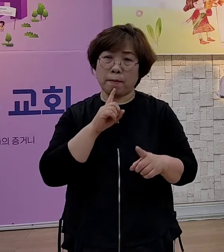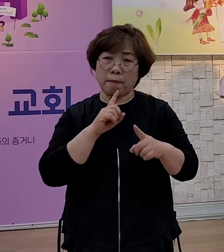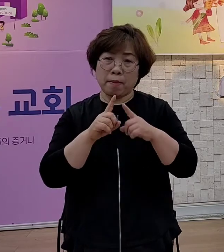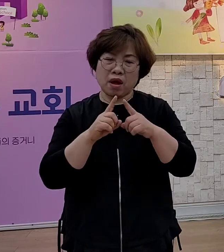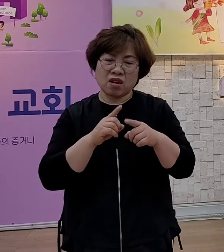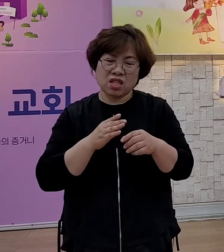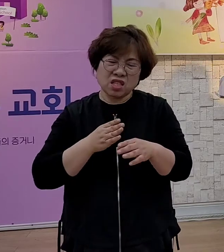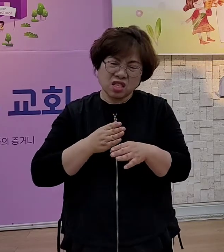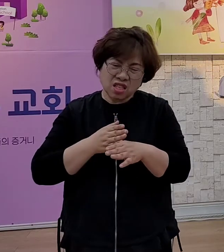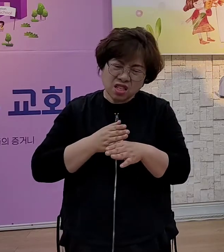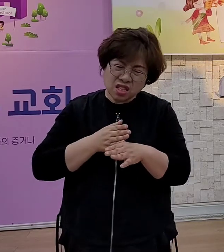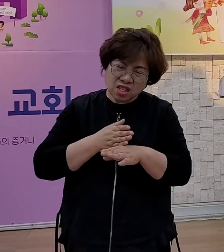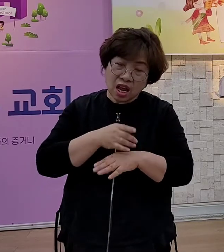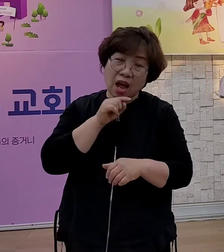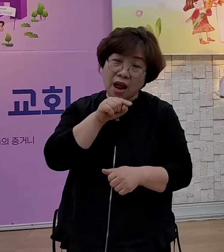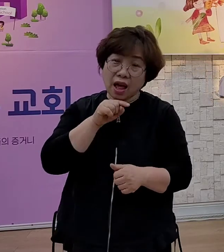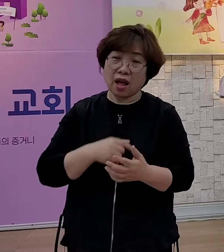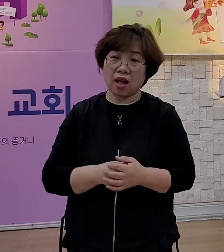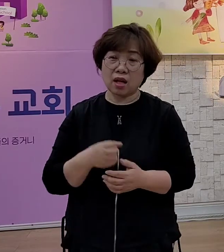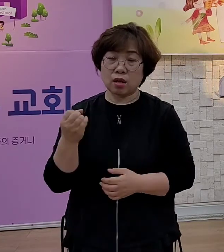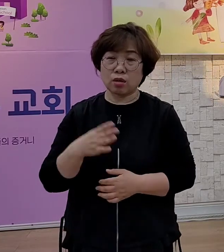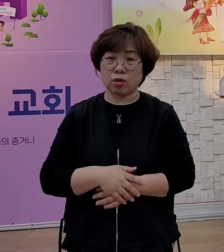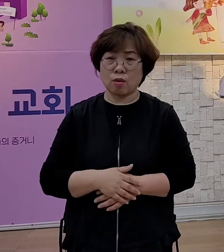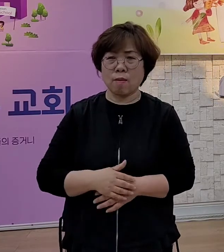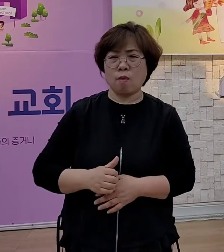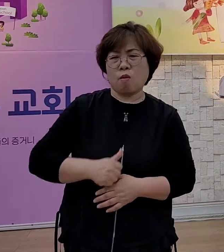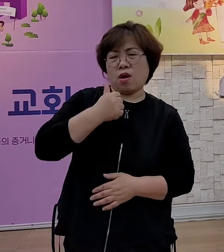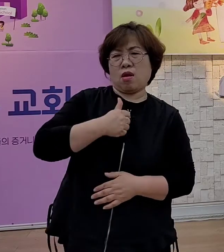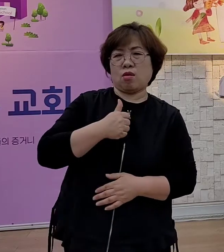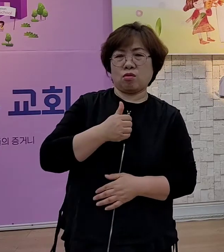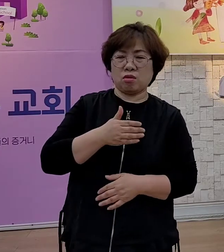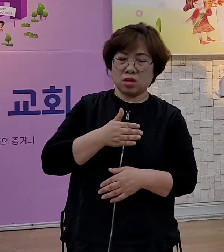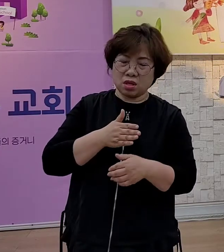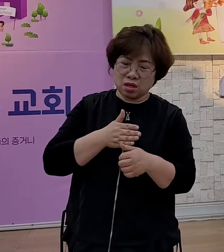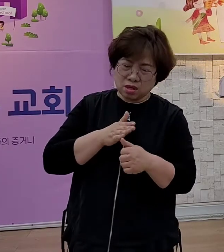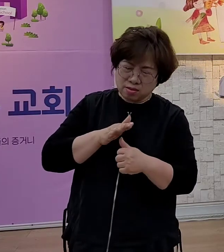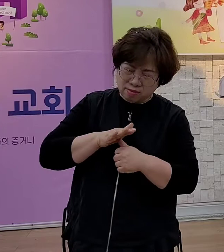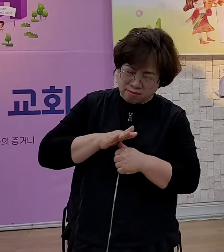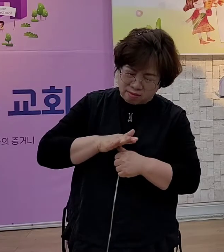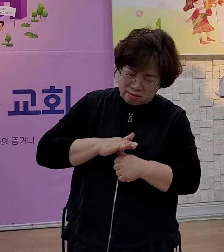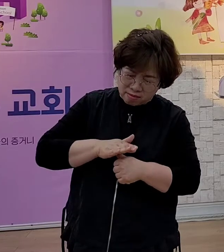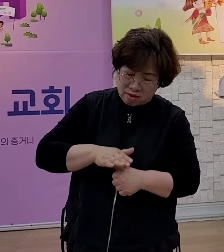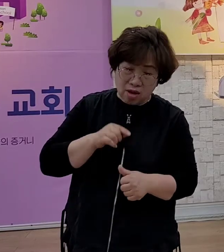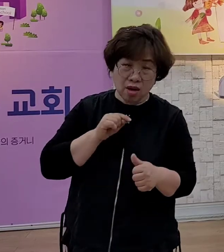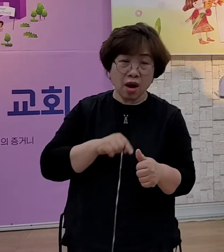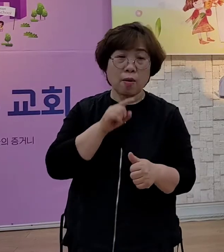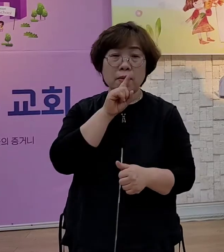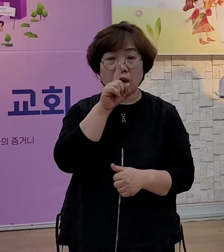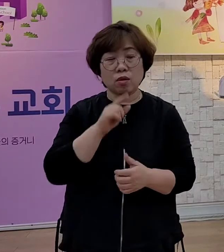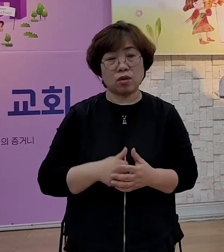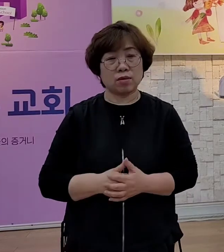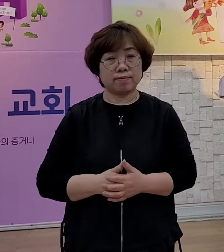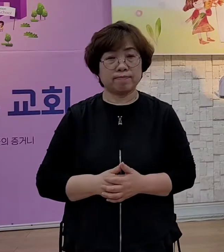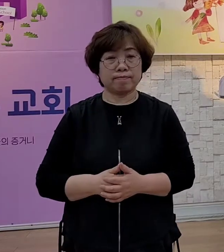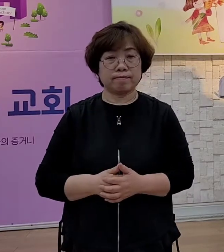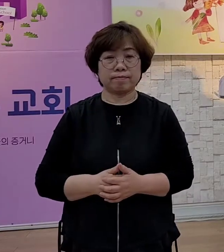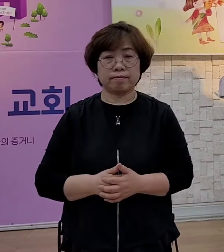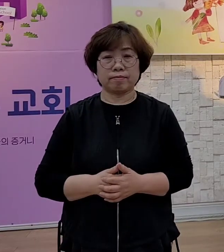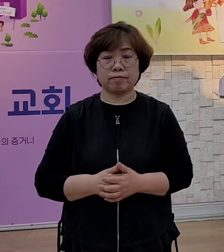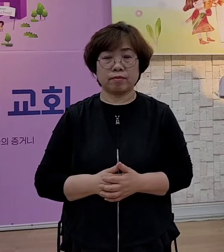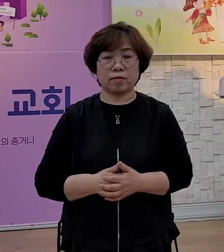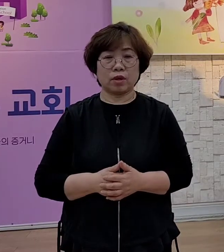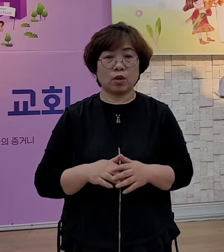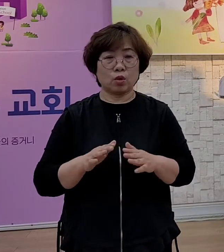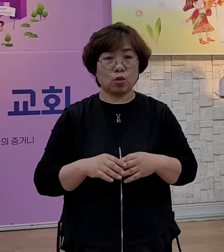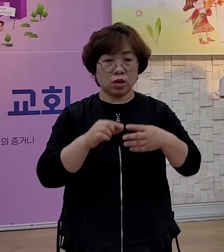말하기는 더디해라, 그리고 성내는 것도 더디해라. 이 세 가지 원리를 오늘